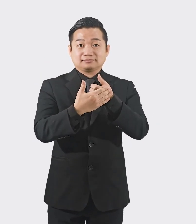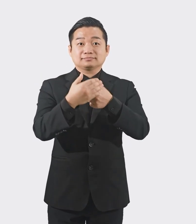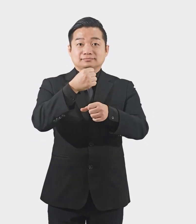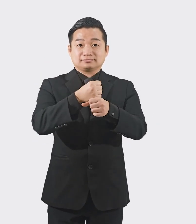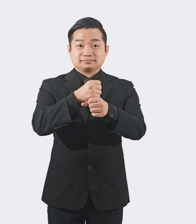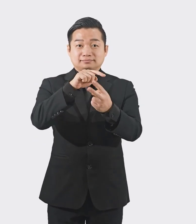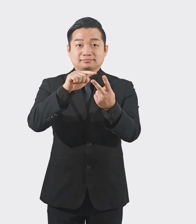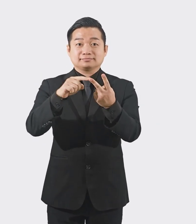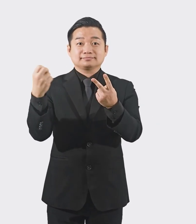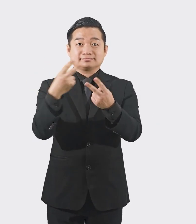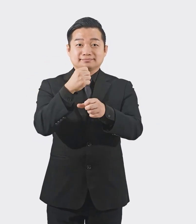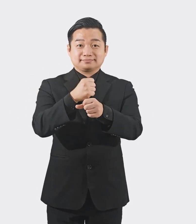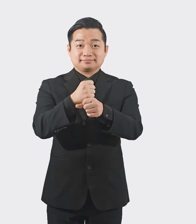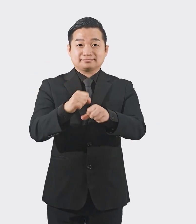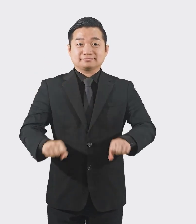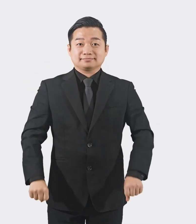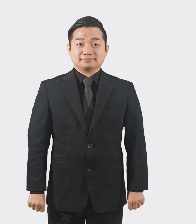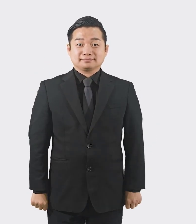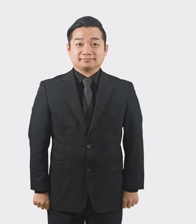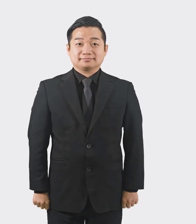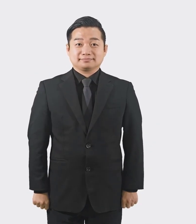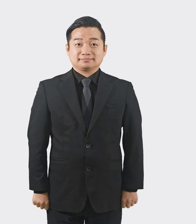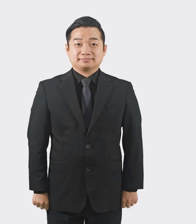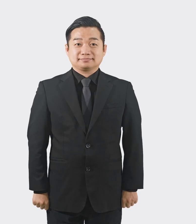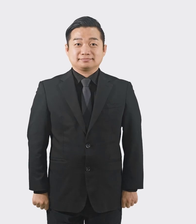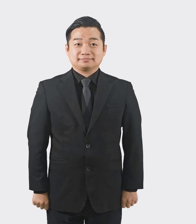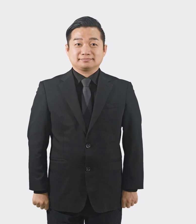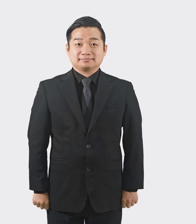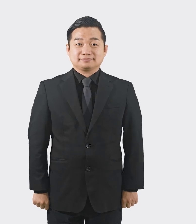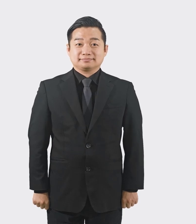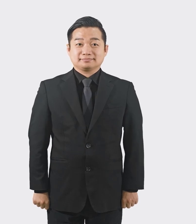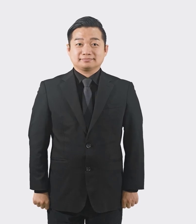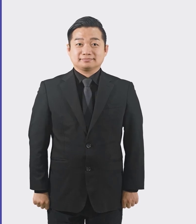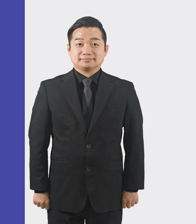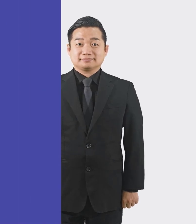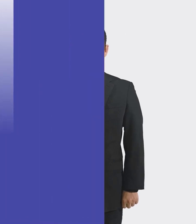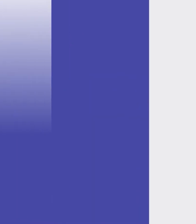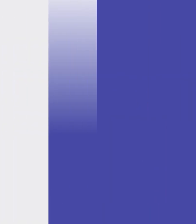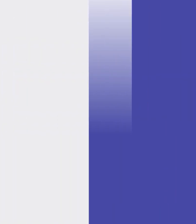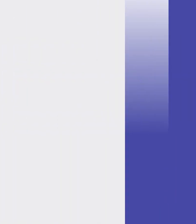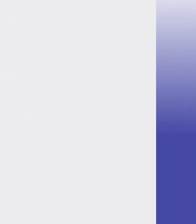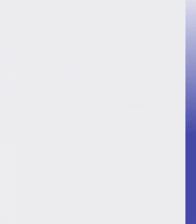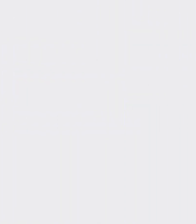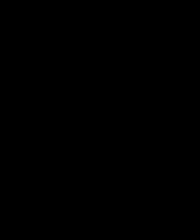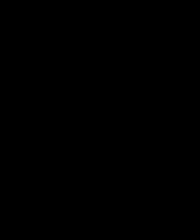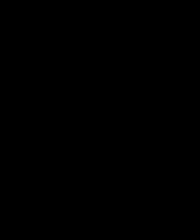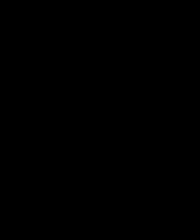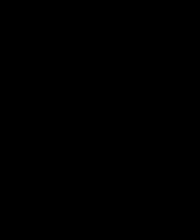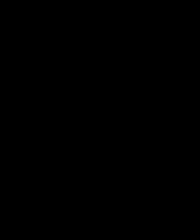손자 몫입니다. 그럼 우리는 푼돈이나 먹고 떨어지라는 거군. 많은 사람들이 화가 났다. 화가